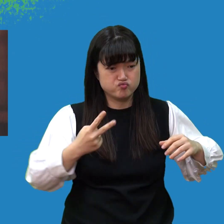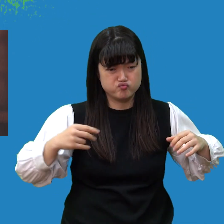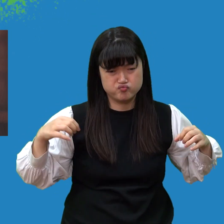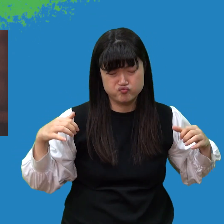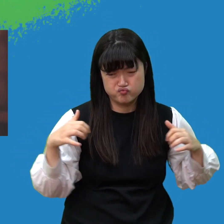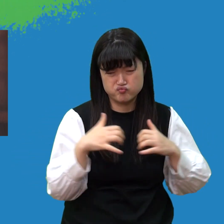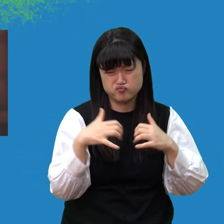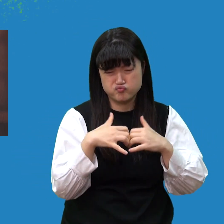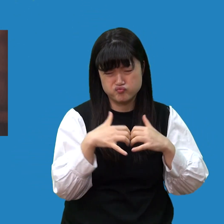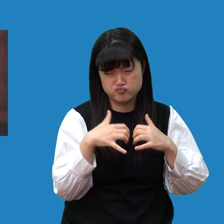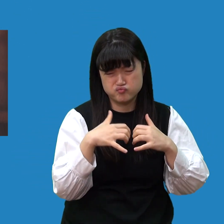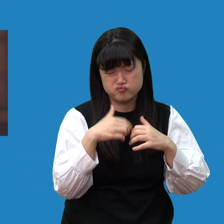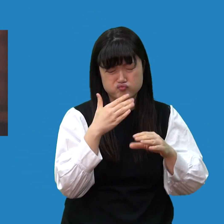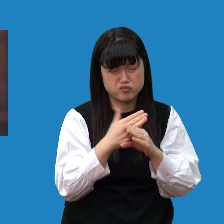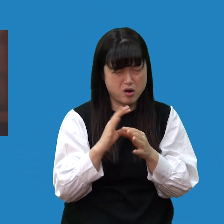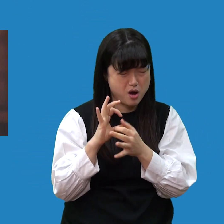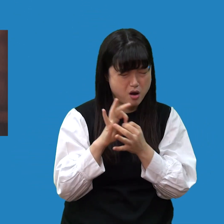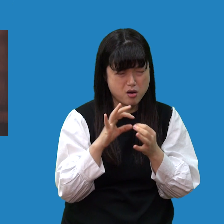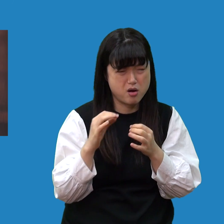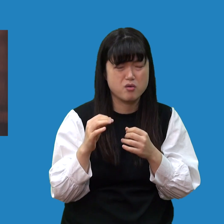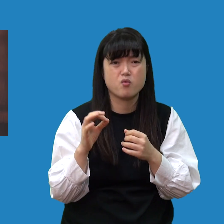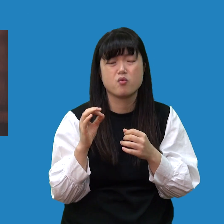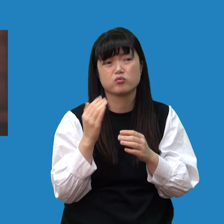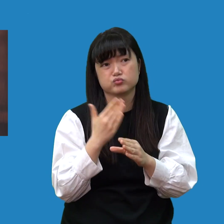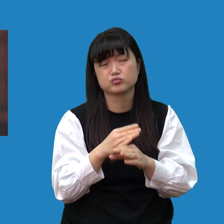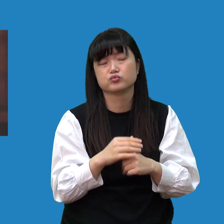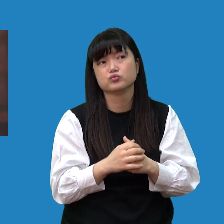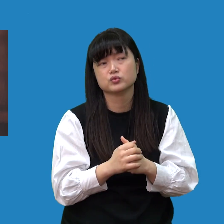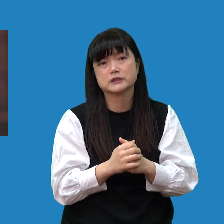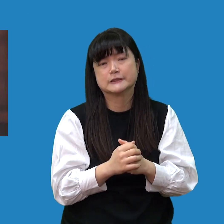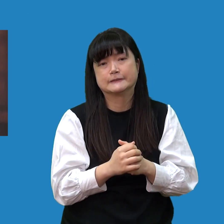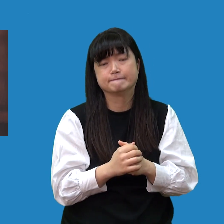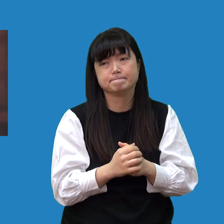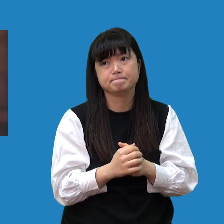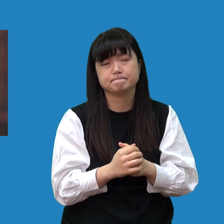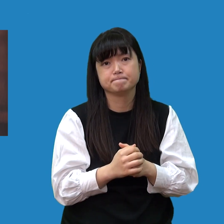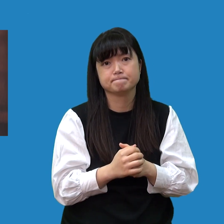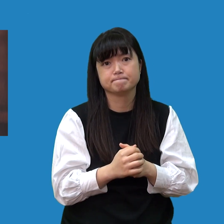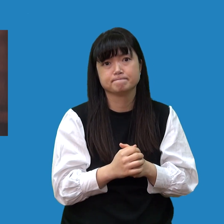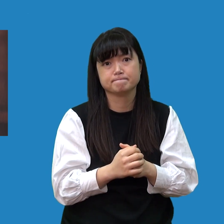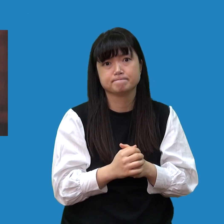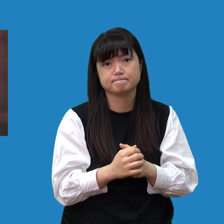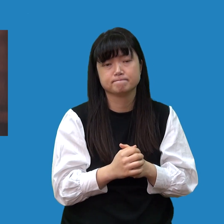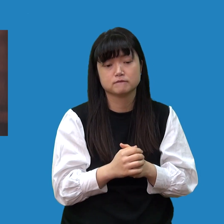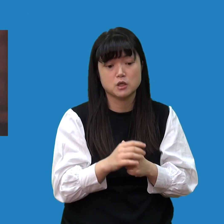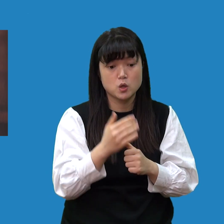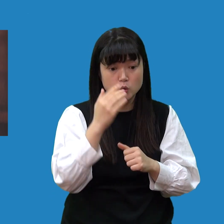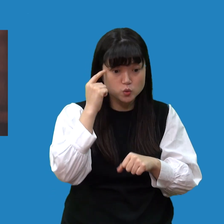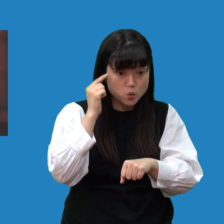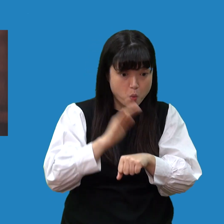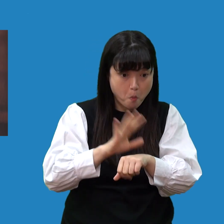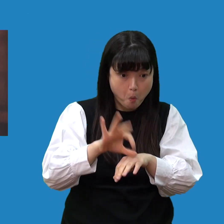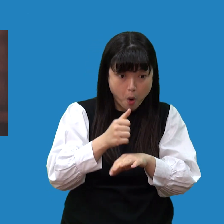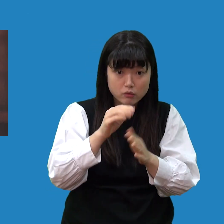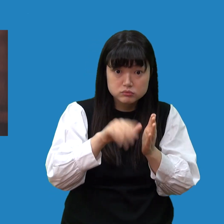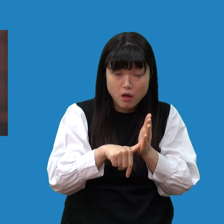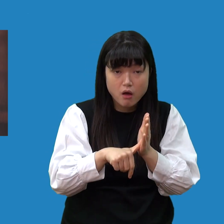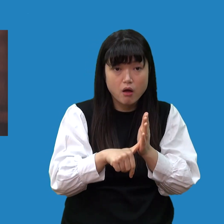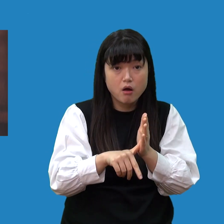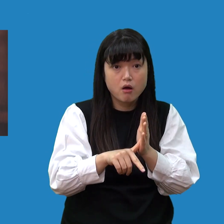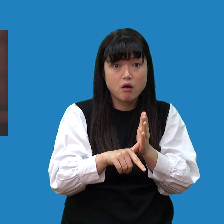이 순간도 ING 진행형입니다. 그런데 솔로몬 시대에는